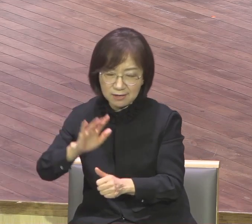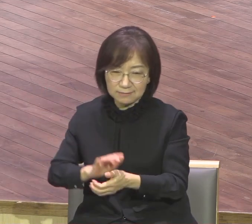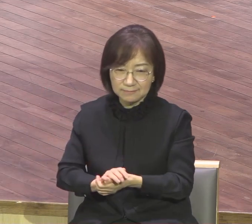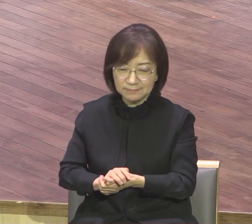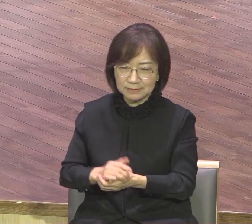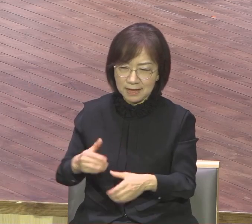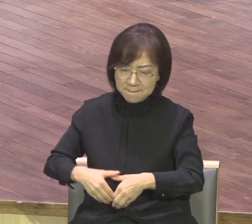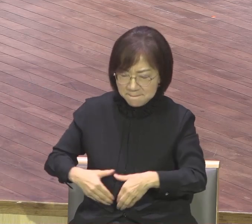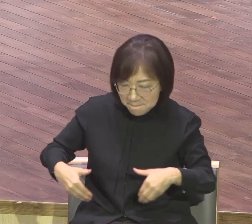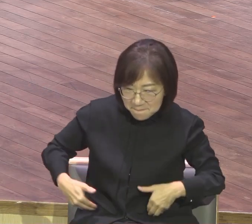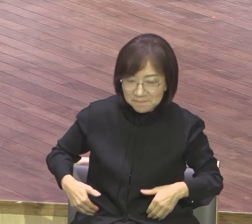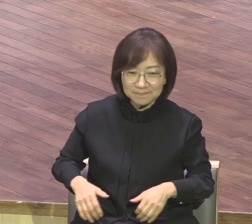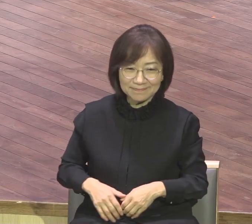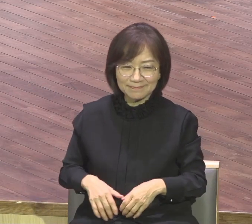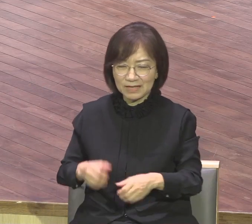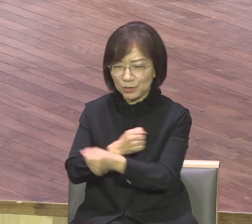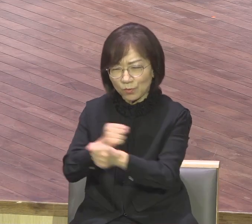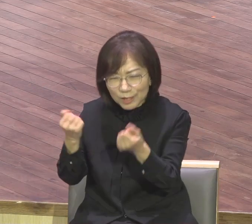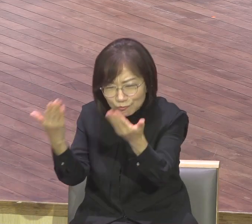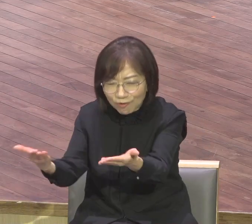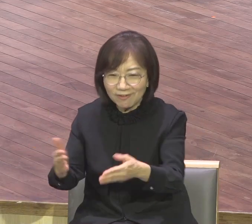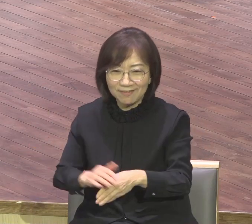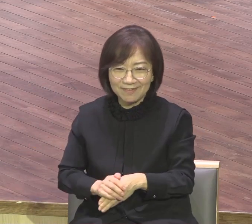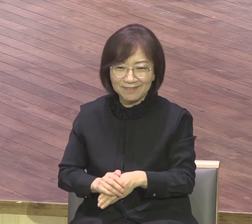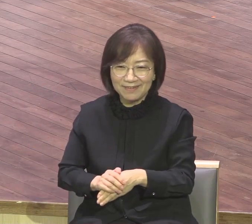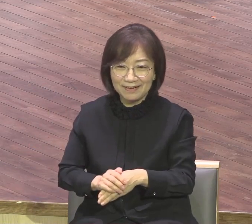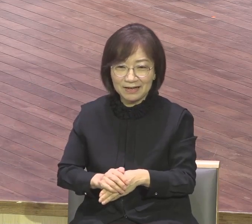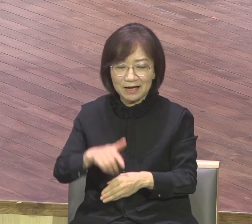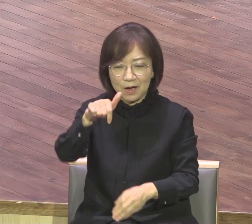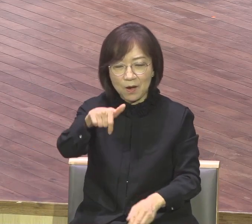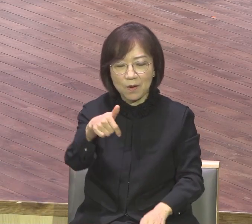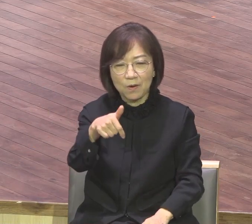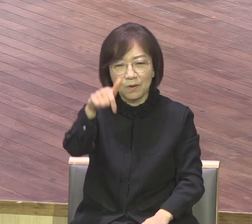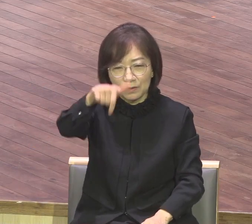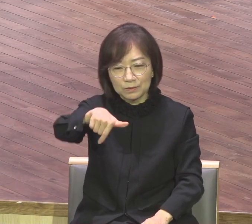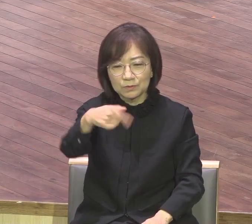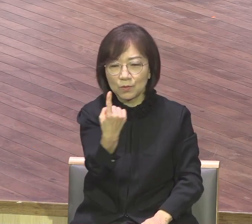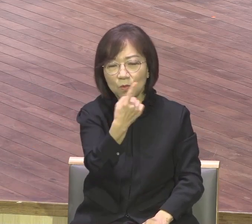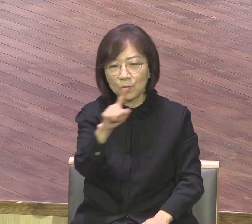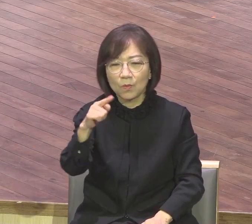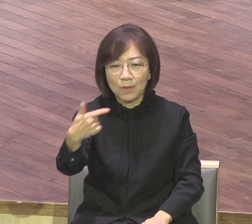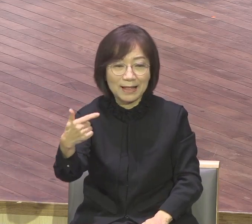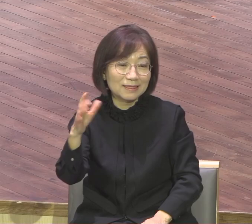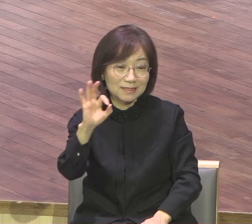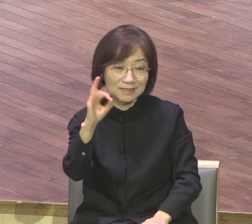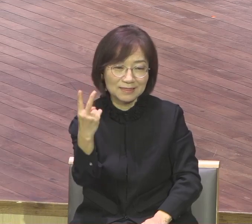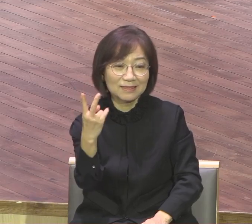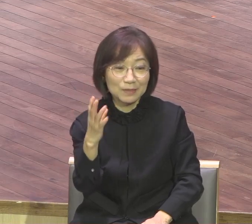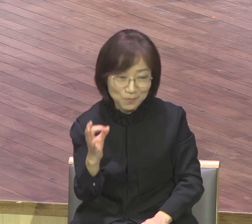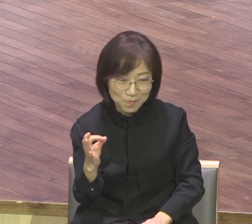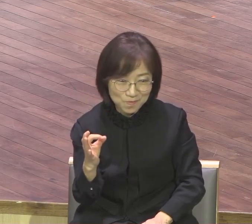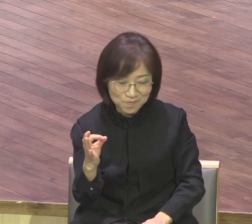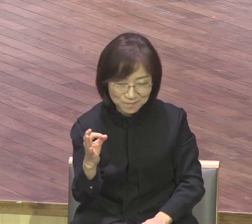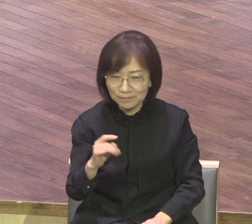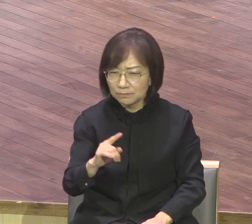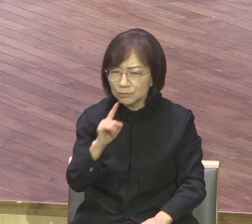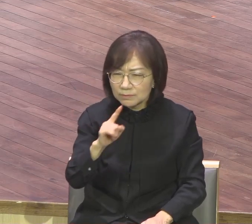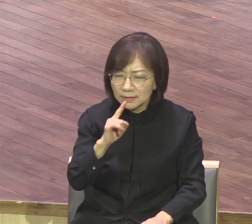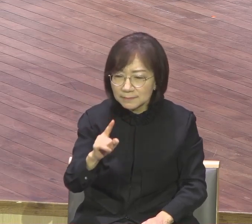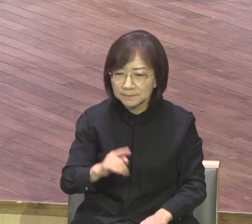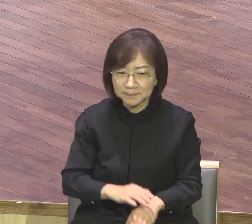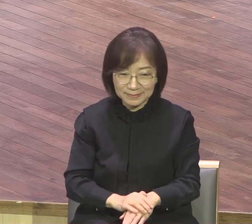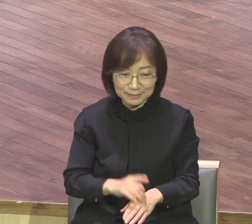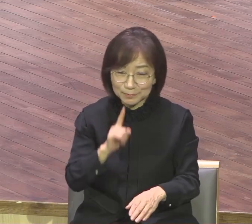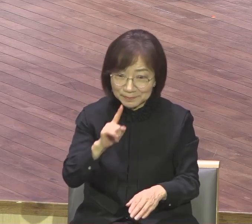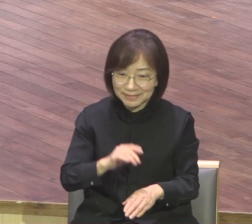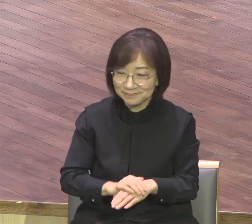se refiere a una actitud de no reclamar lo que se puede reclamar, pero no lo reclaman. 한마디로 말하면 상대방을